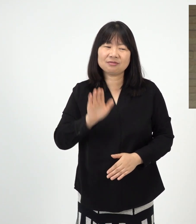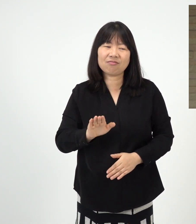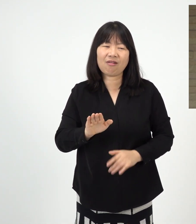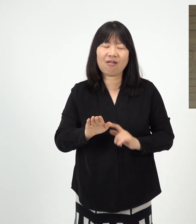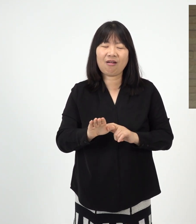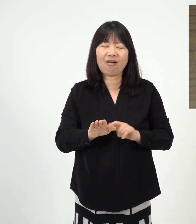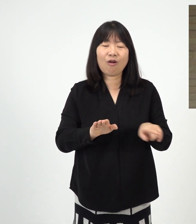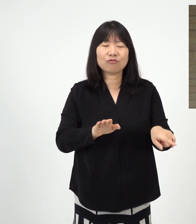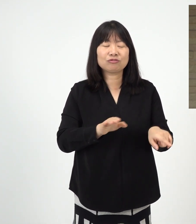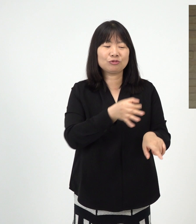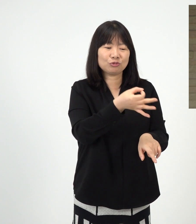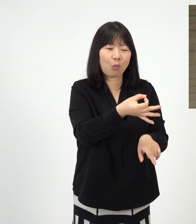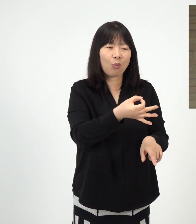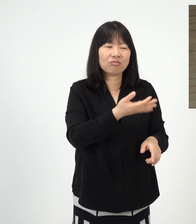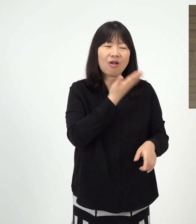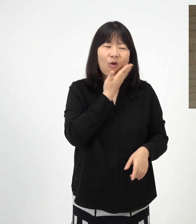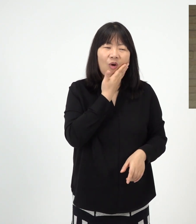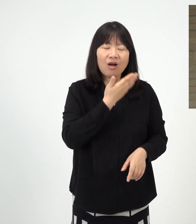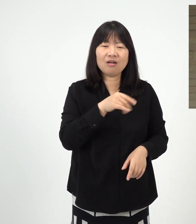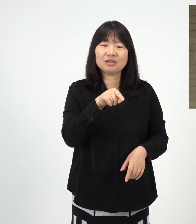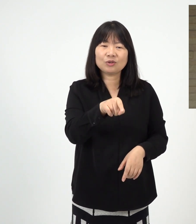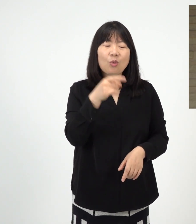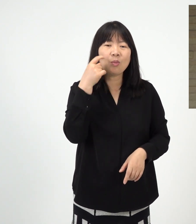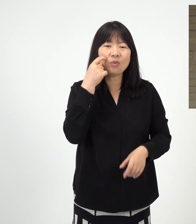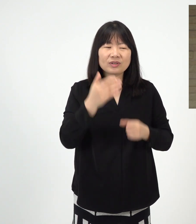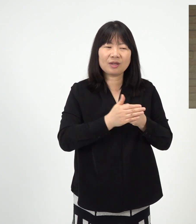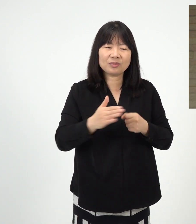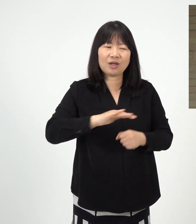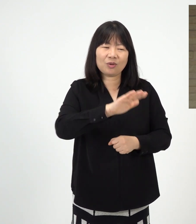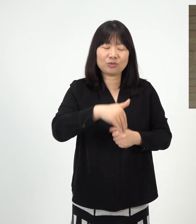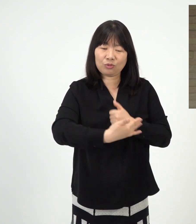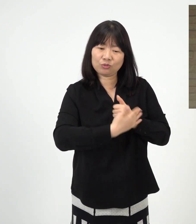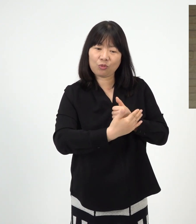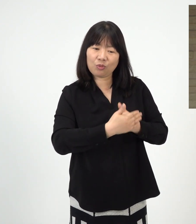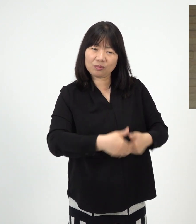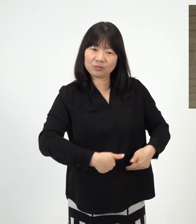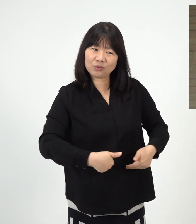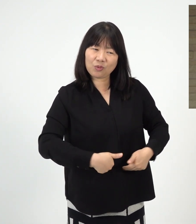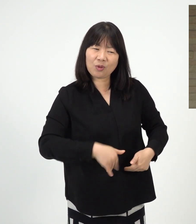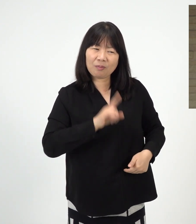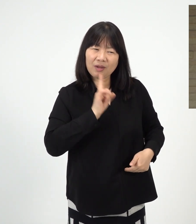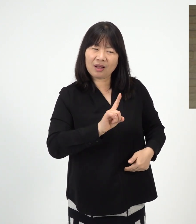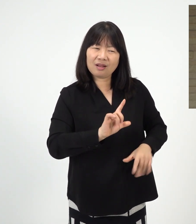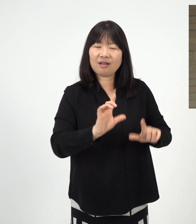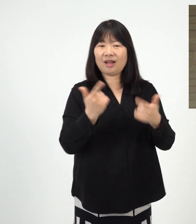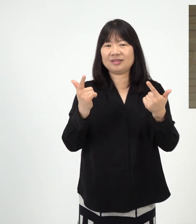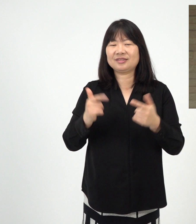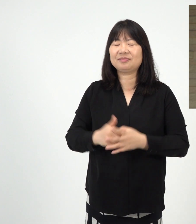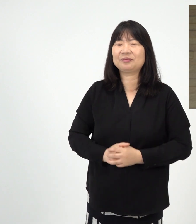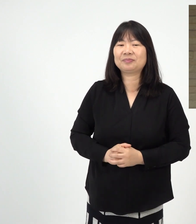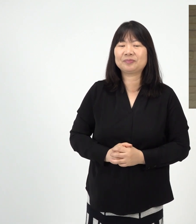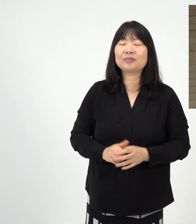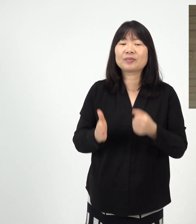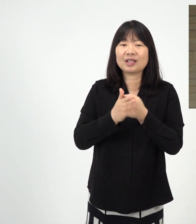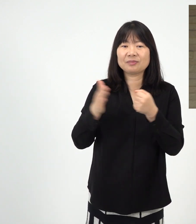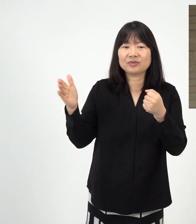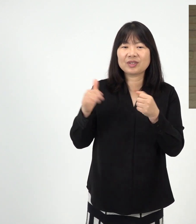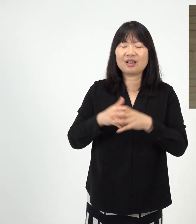그거 아쉬워서 그거 할 수 없어서 우리의 도움이 필요해서 그럴까요? 그렇지 않아요.